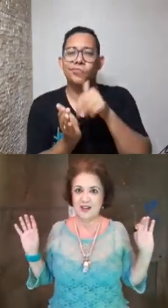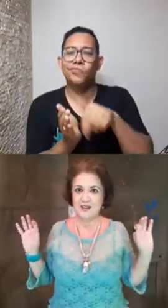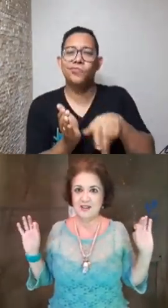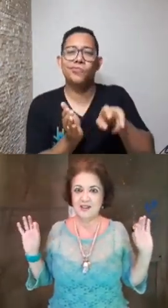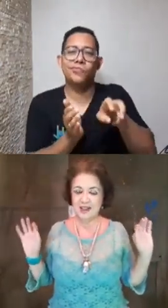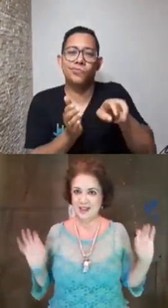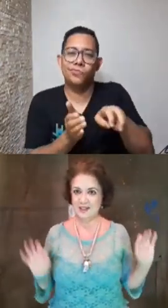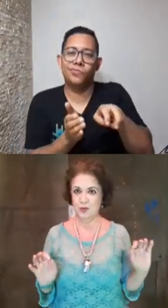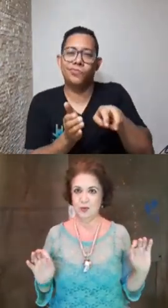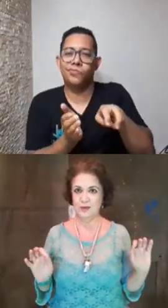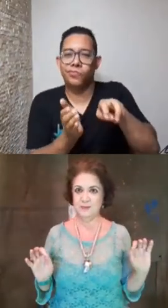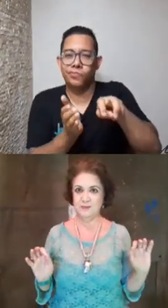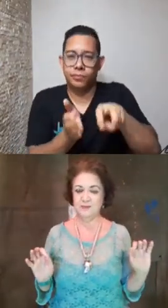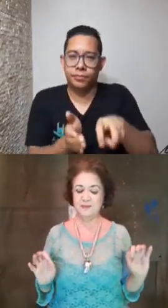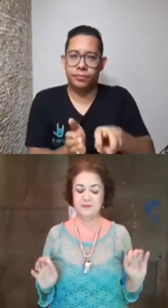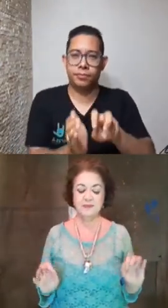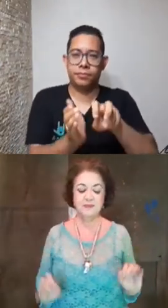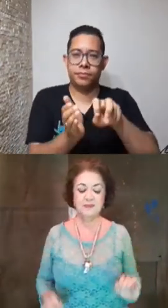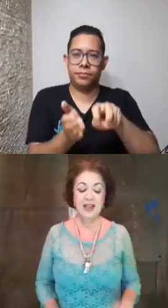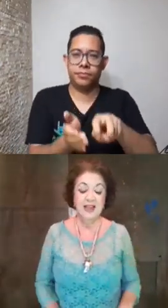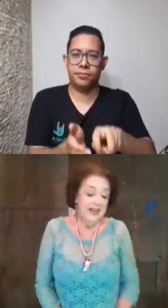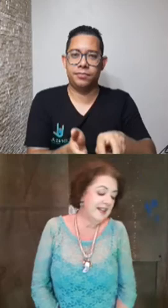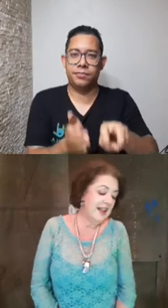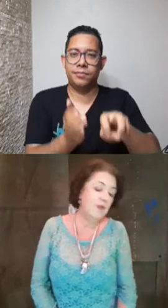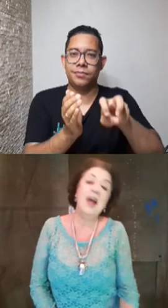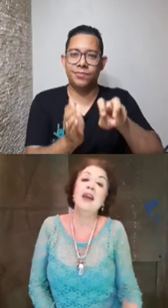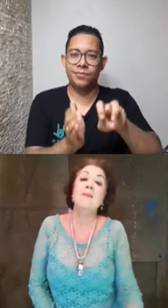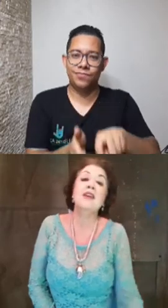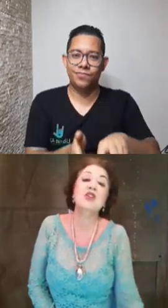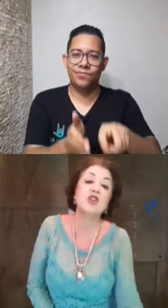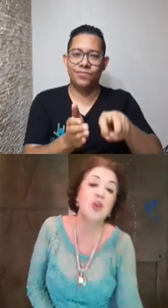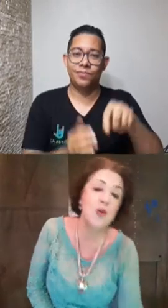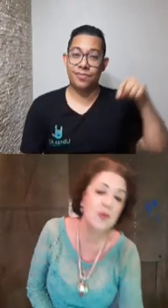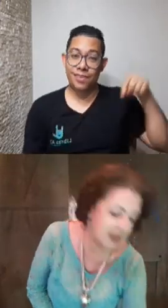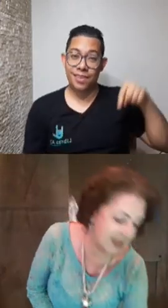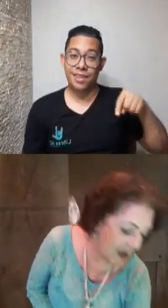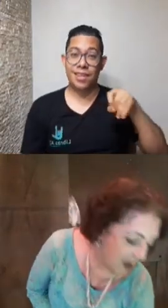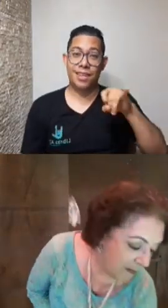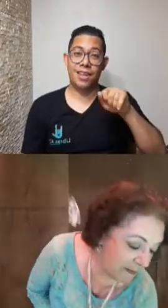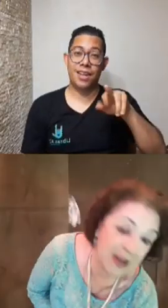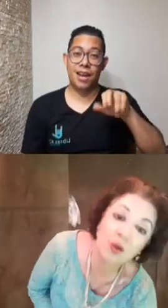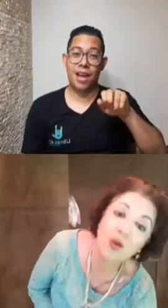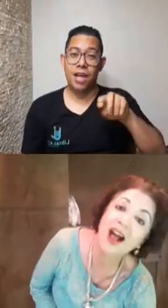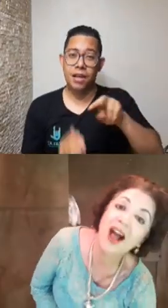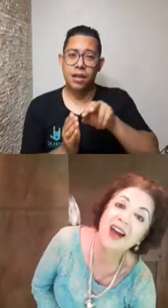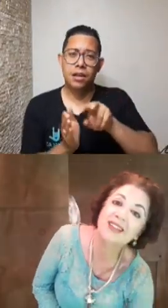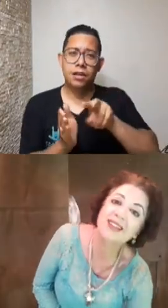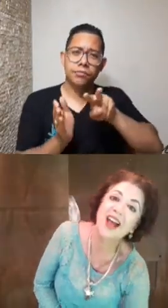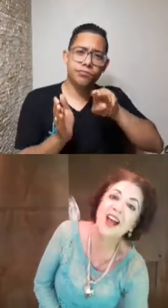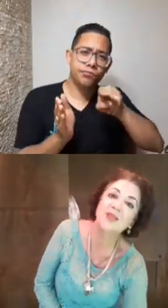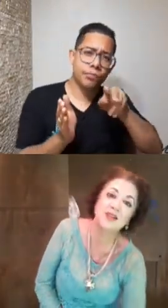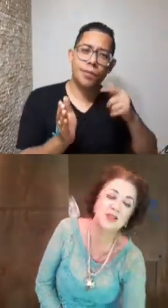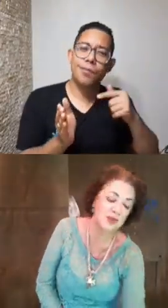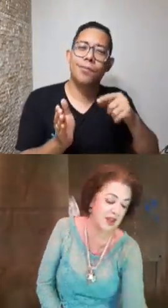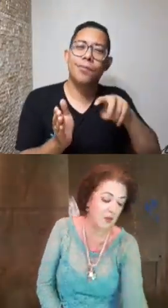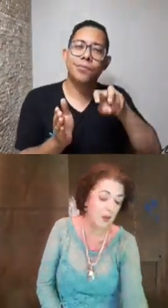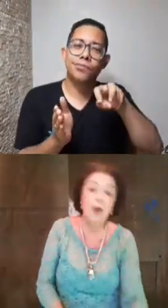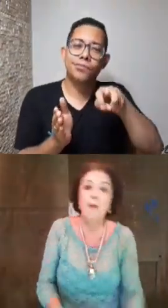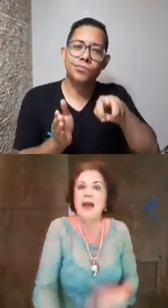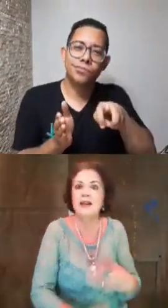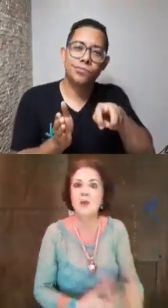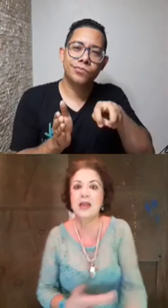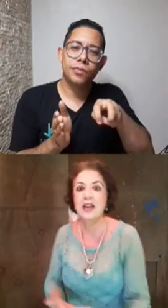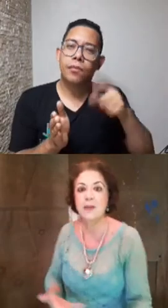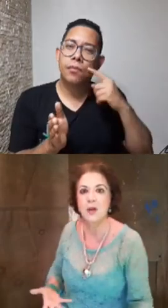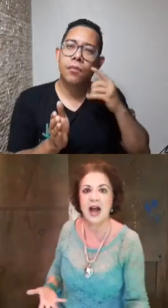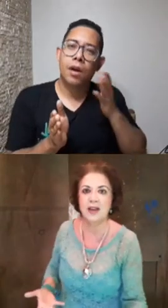beiradinha da canoa. Então, ela baixou-se para tocar as águas do rio,